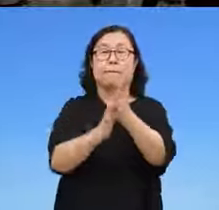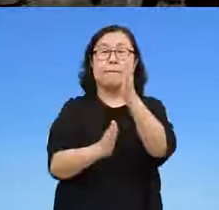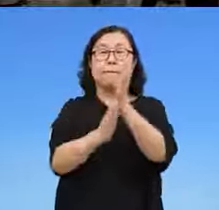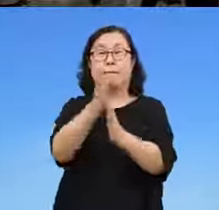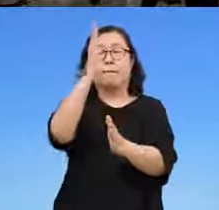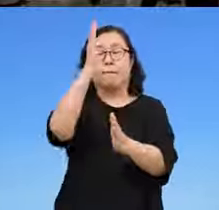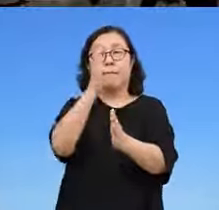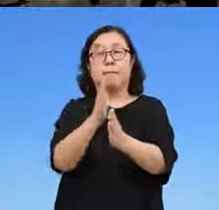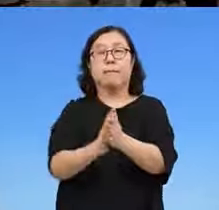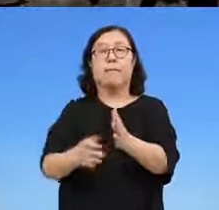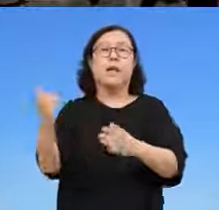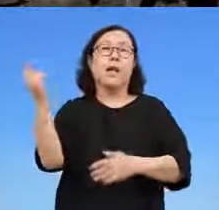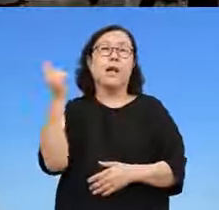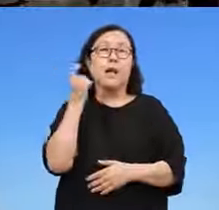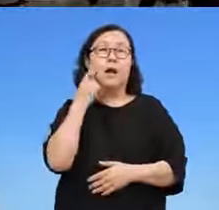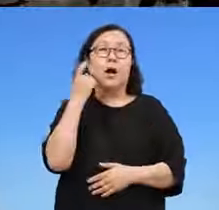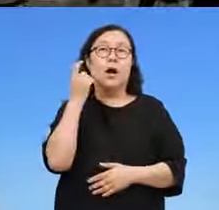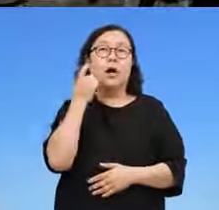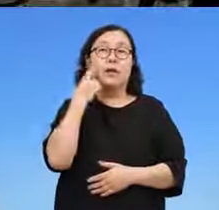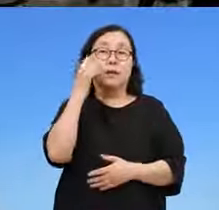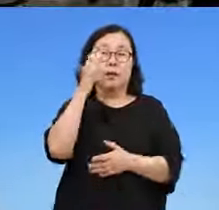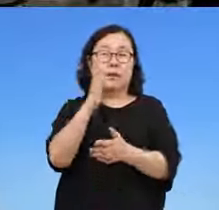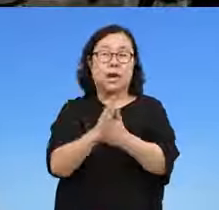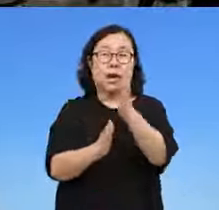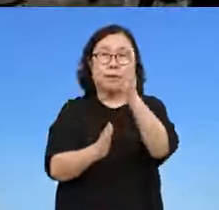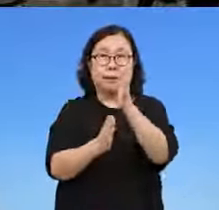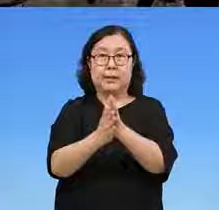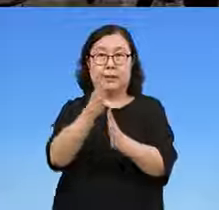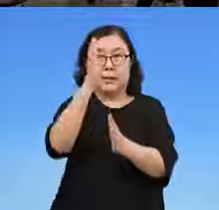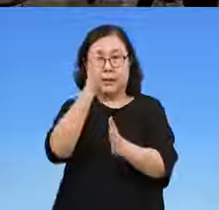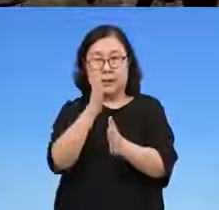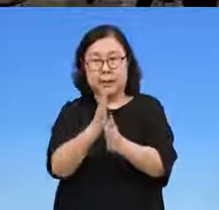변함없으신 거짓 없으신